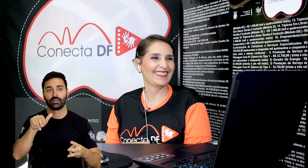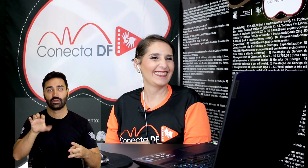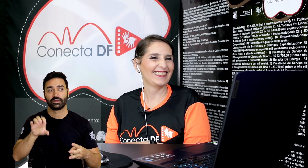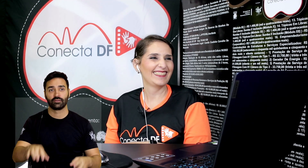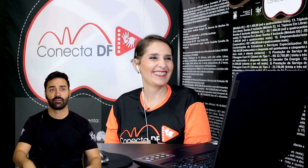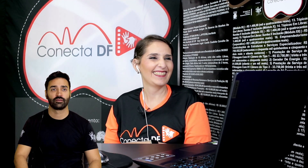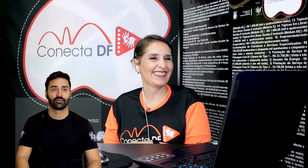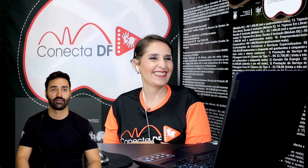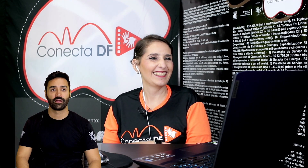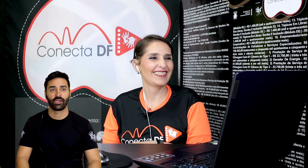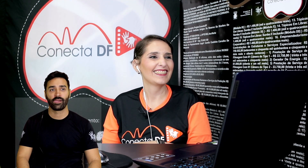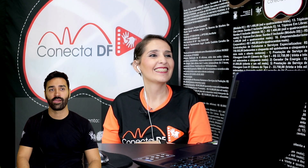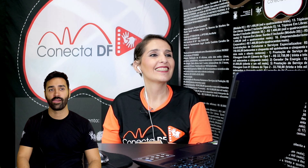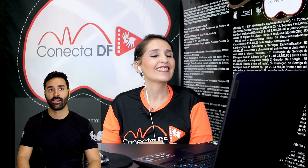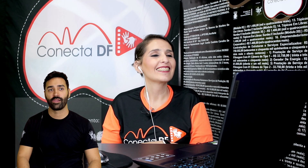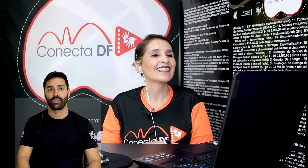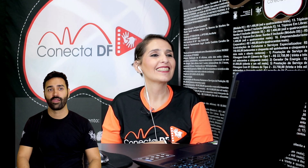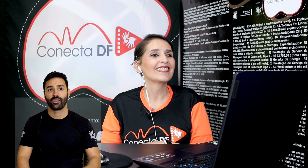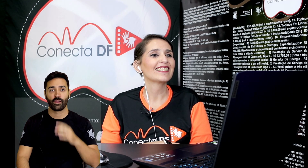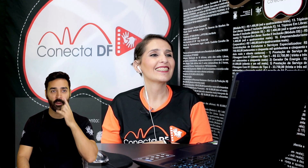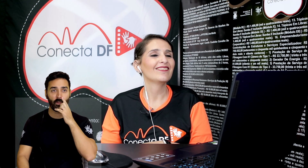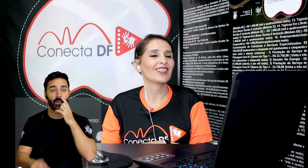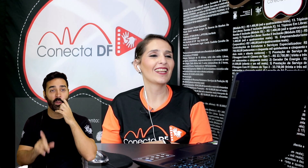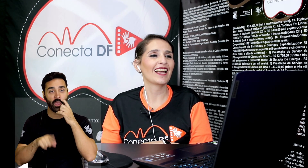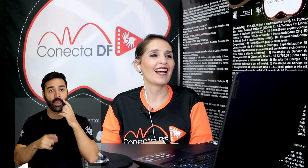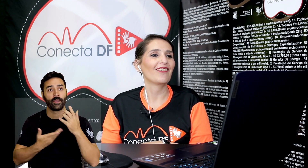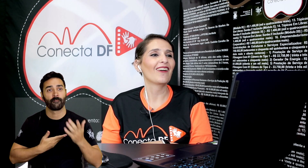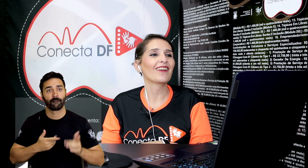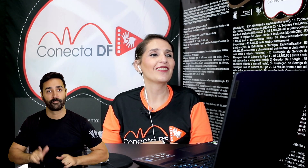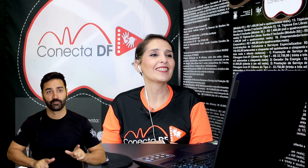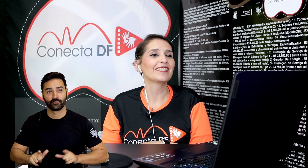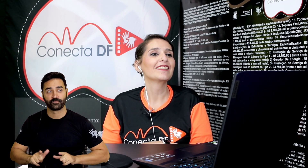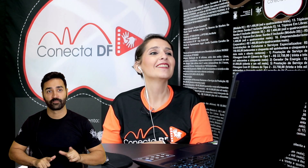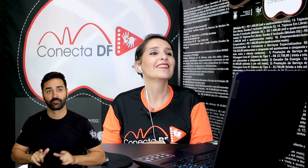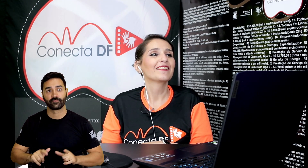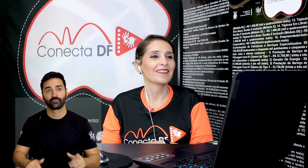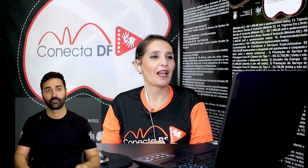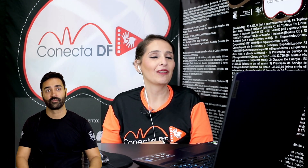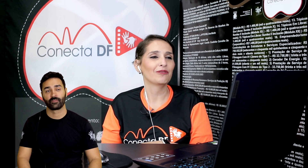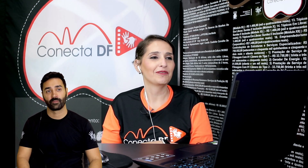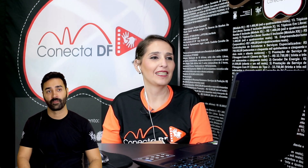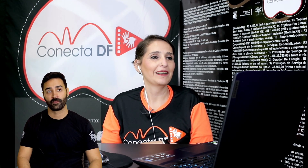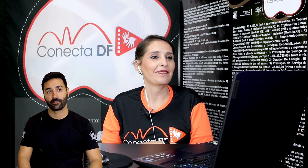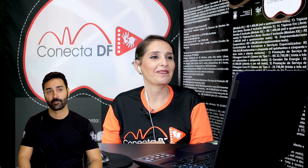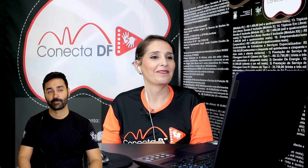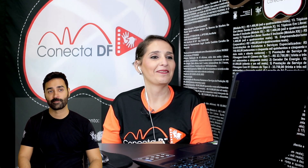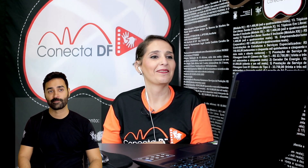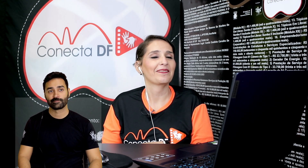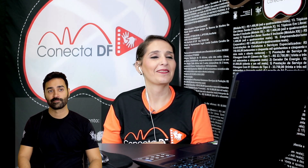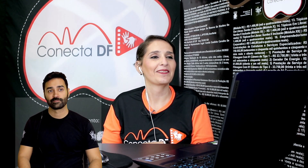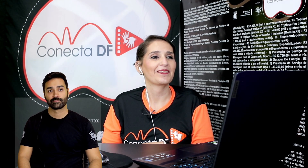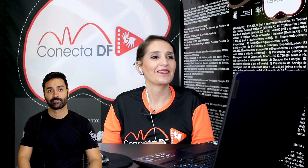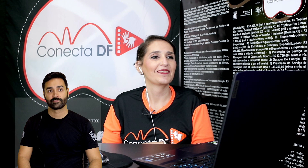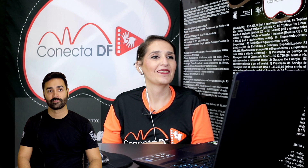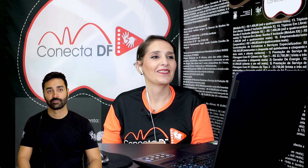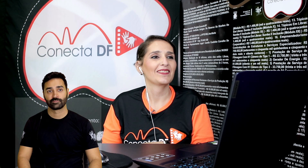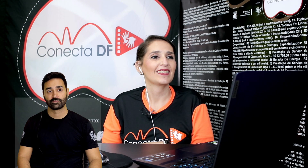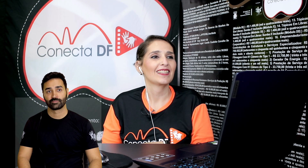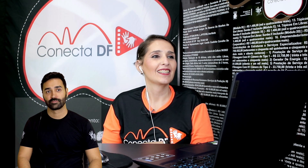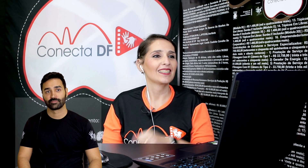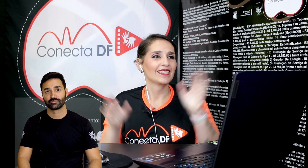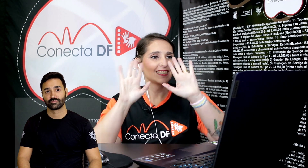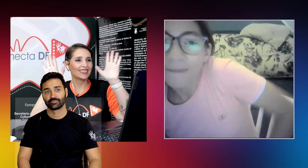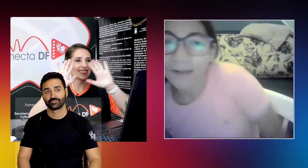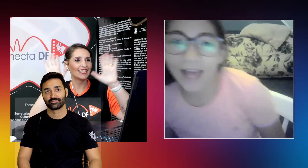E aí, Zé? São minhas primas. Muito legal. Qual que é a dúvida? É minha